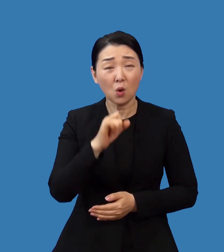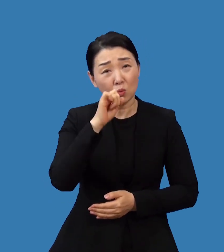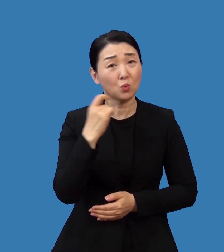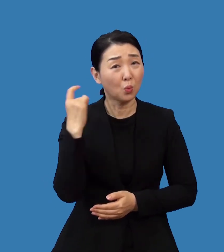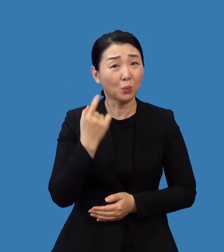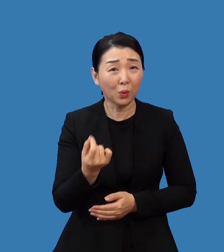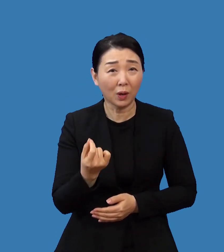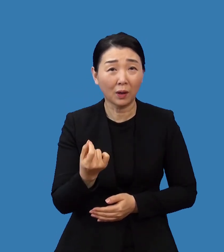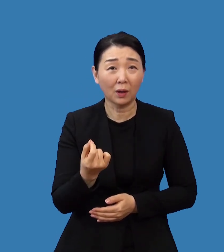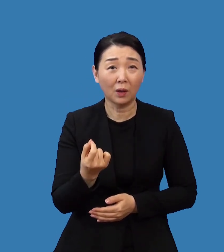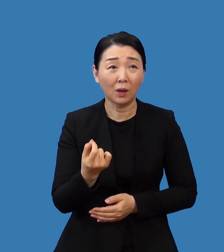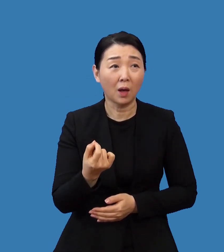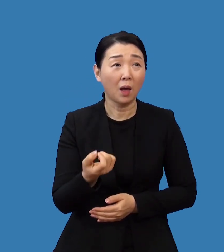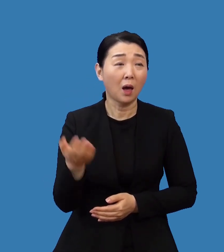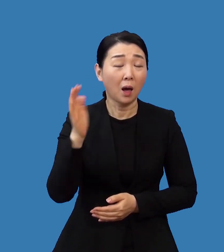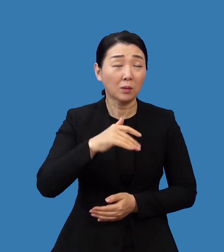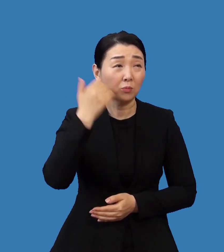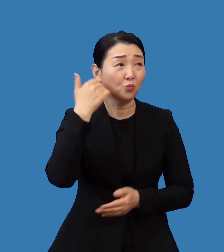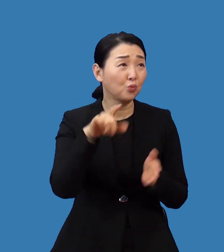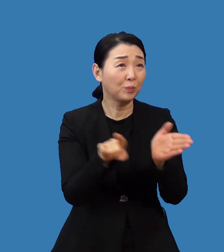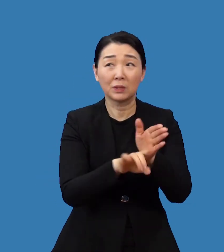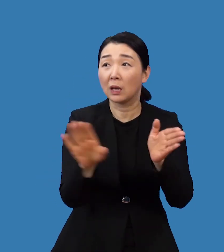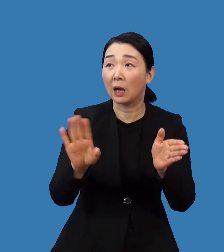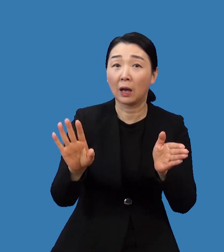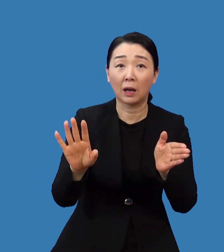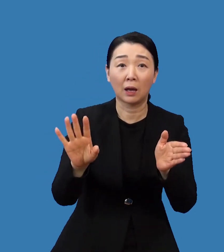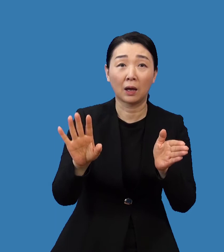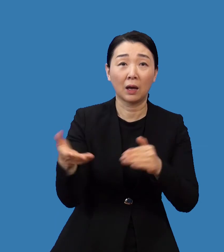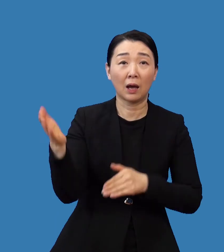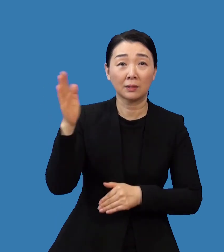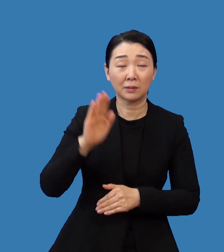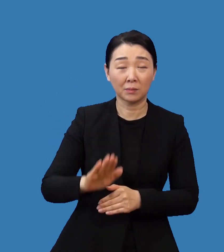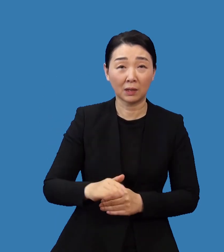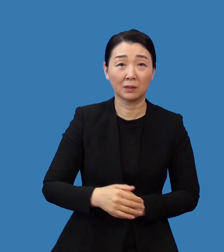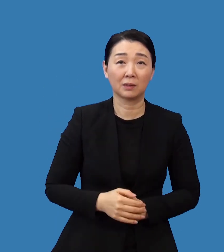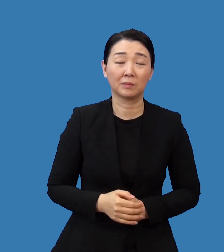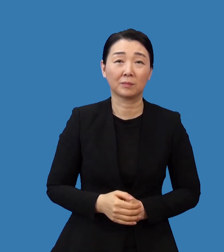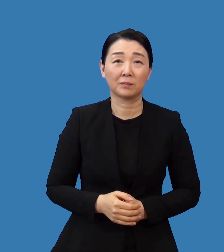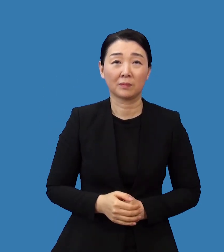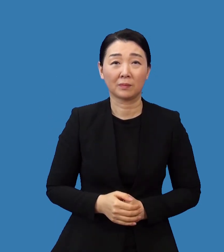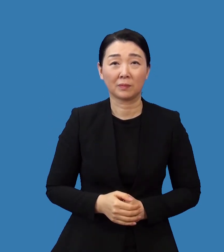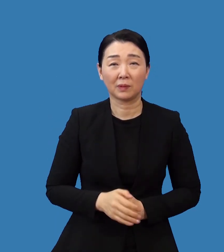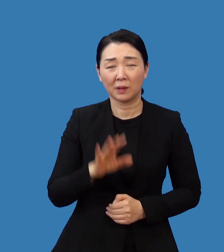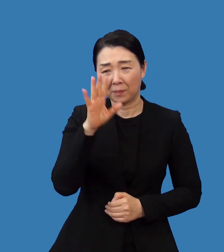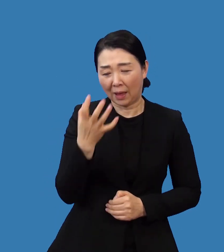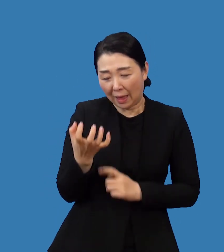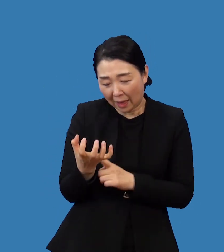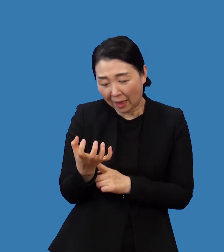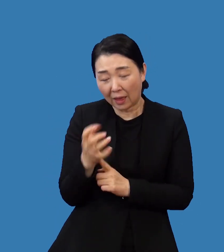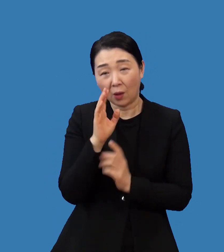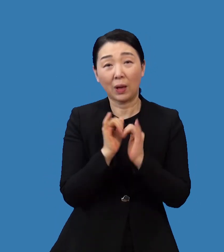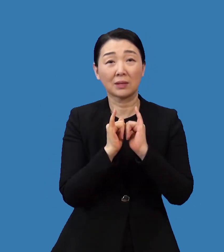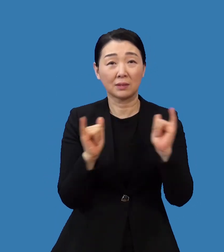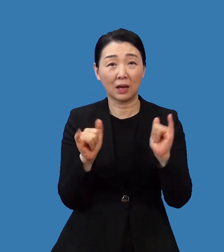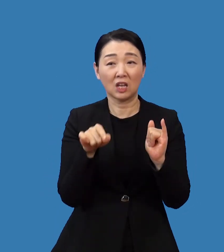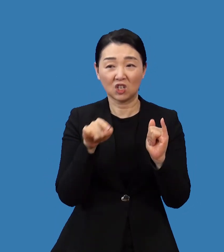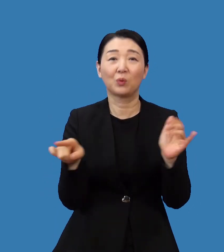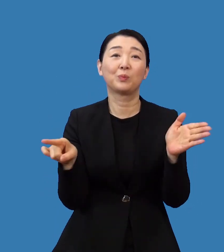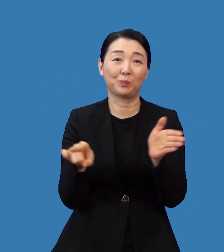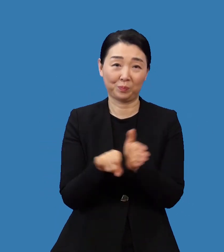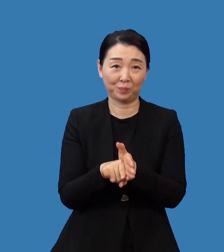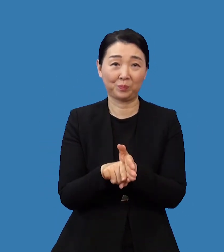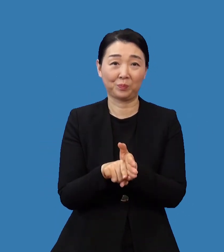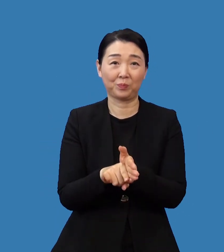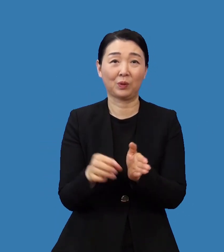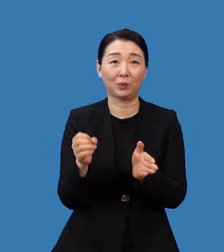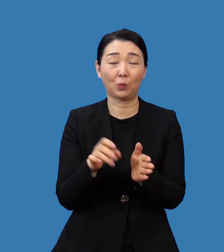아닙니까? 아무도 믿지 않았어요. 그런데 한센병 환자들, 나병 환자들이 그것을